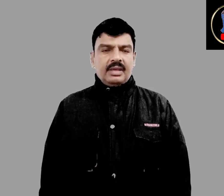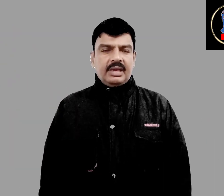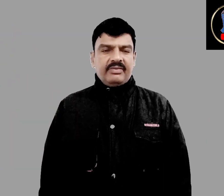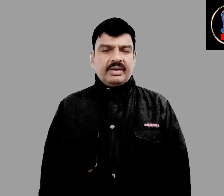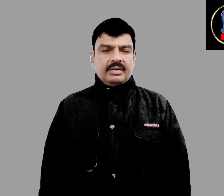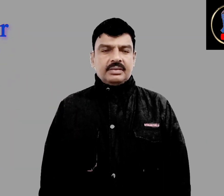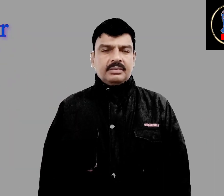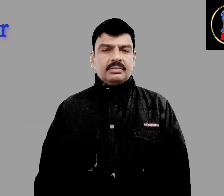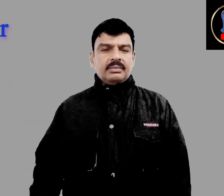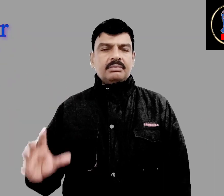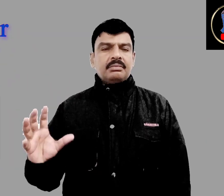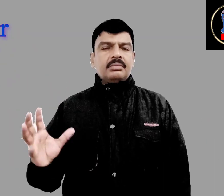एवर।